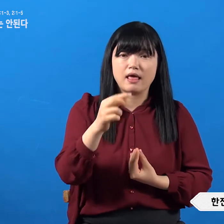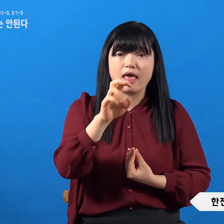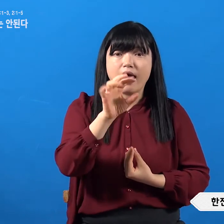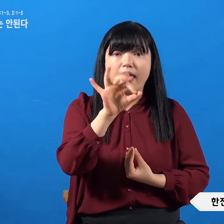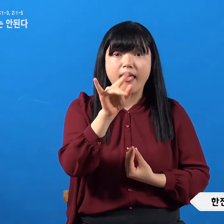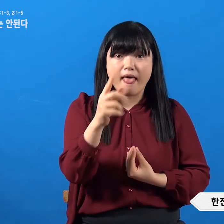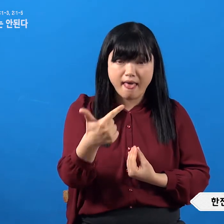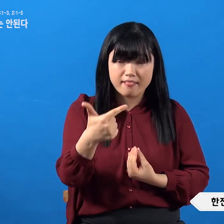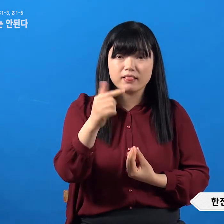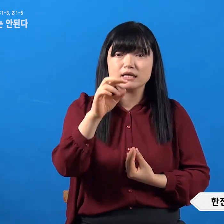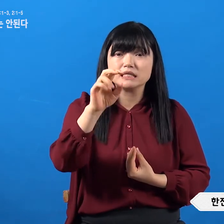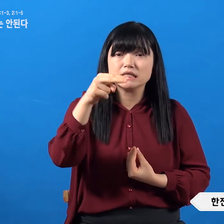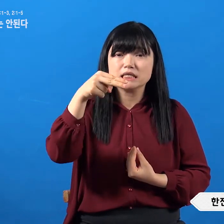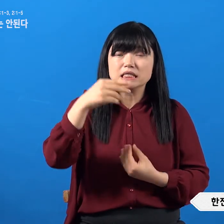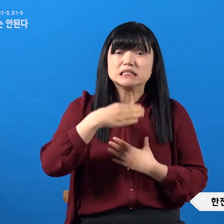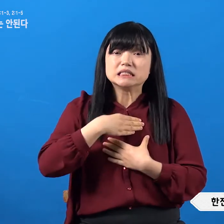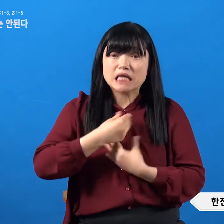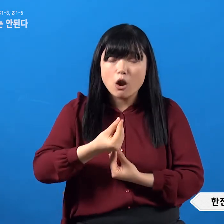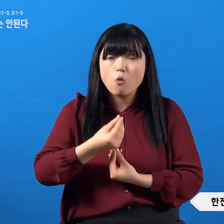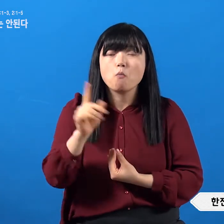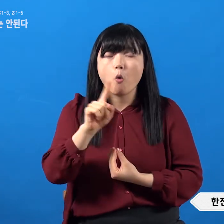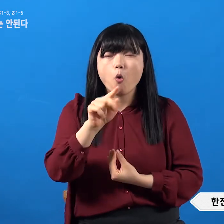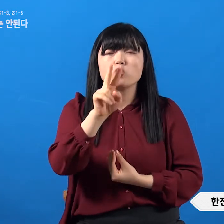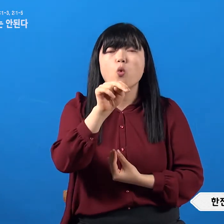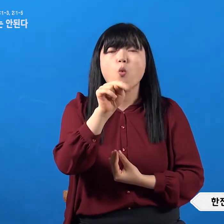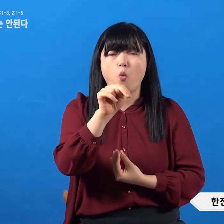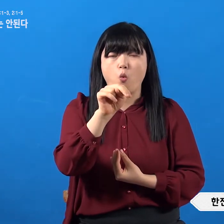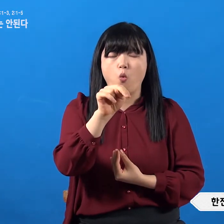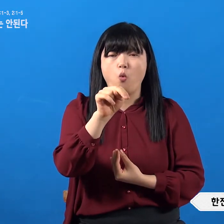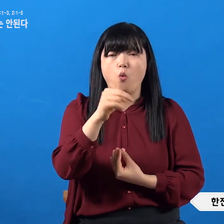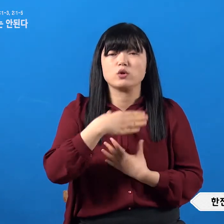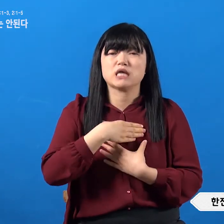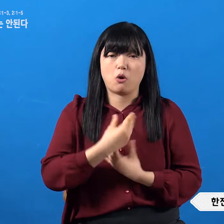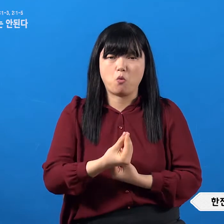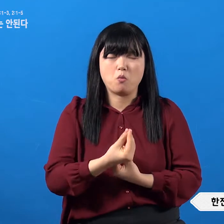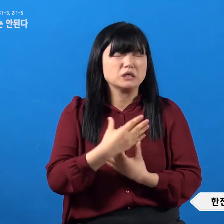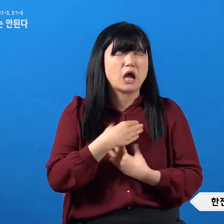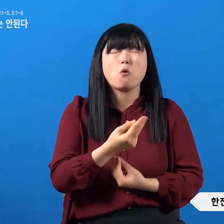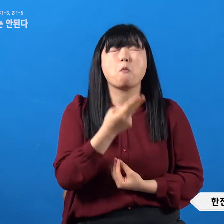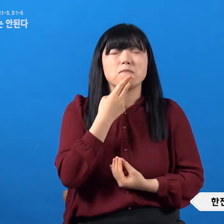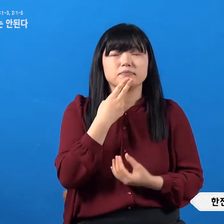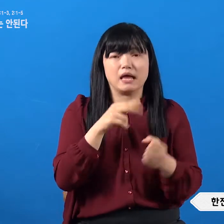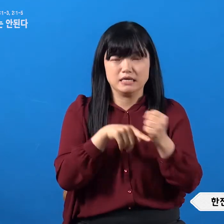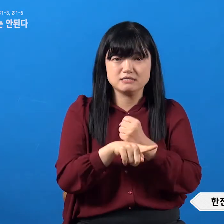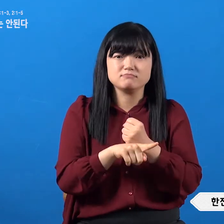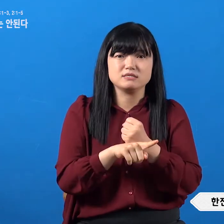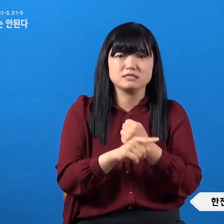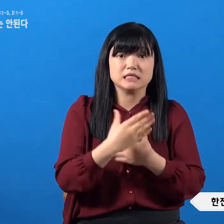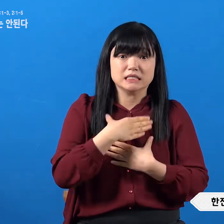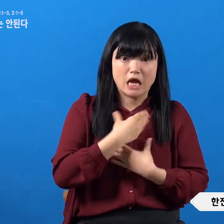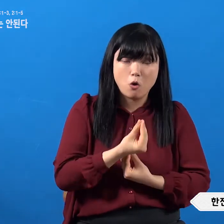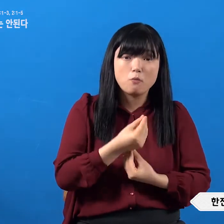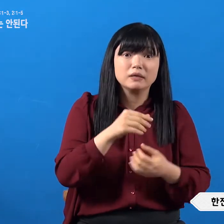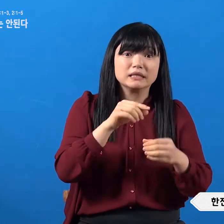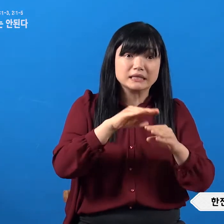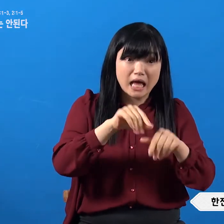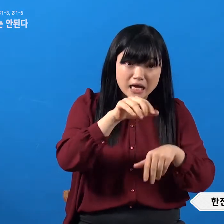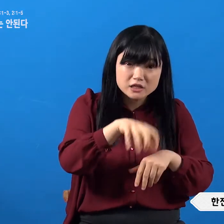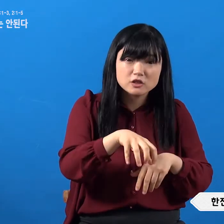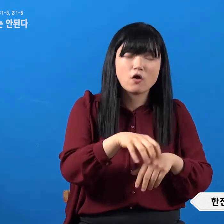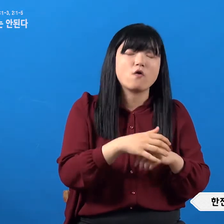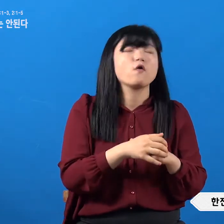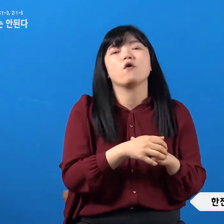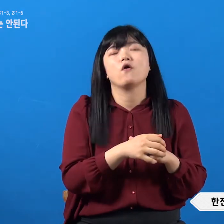노우라는 말입니다. 엔샬롬은 노우 샬롬, 샬롬이 없다는 말입니다. 그래서 샬롬의 땅에서